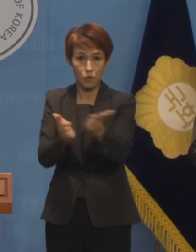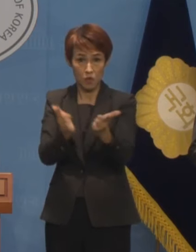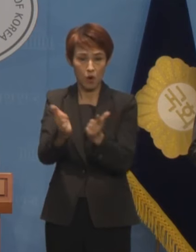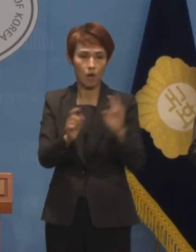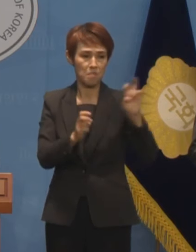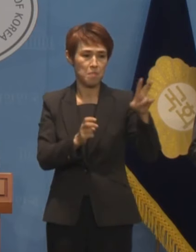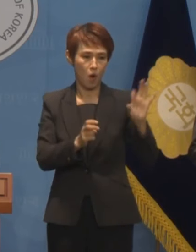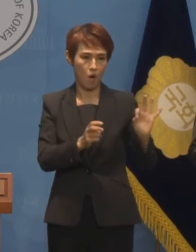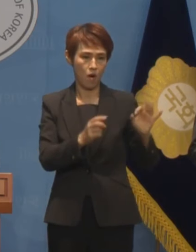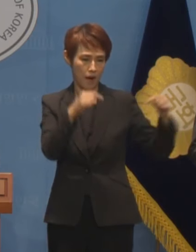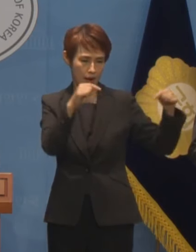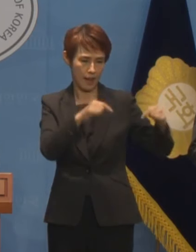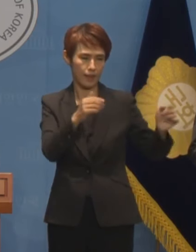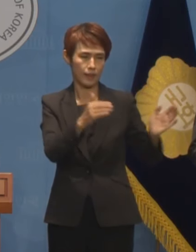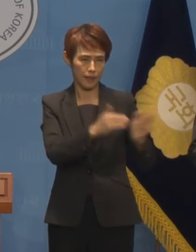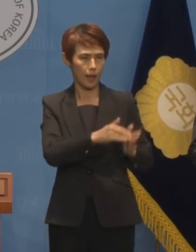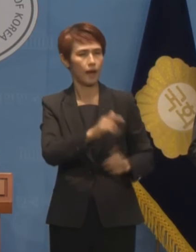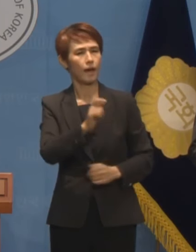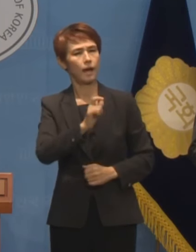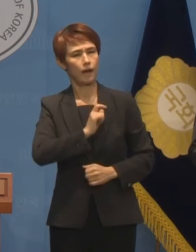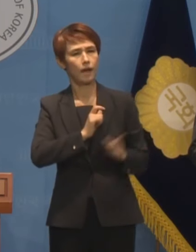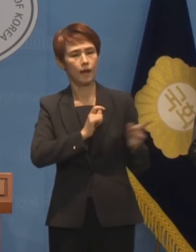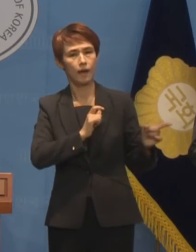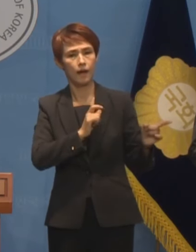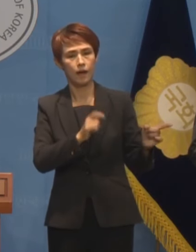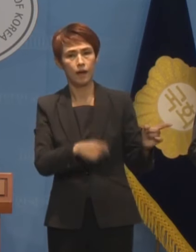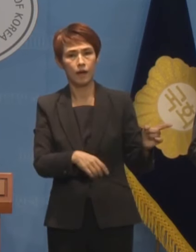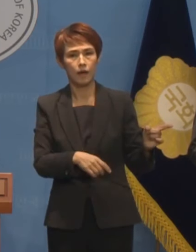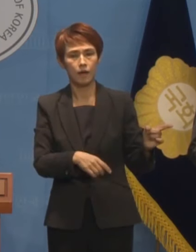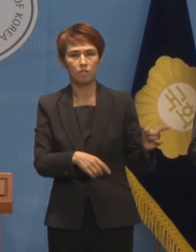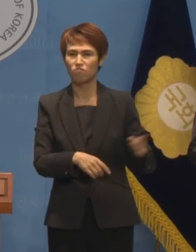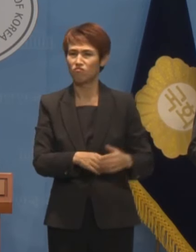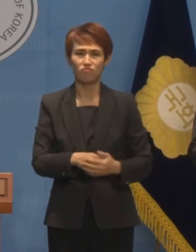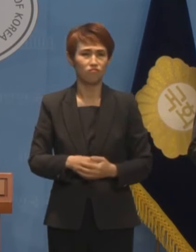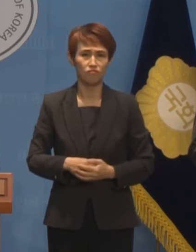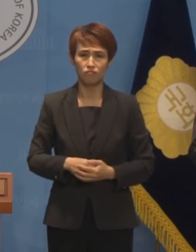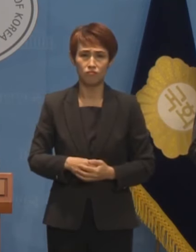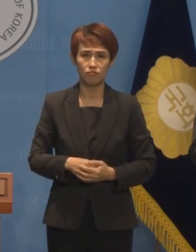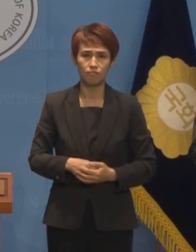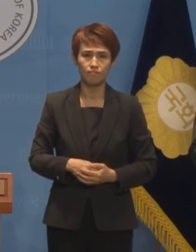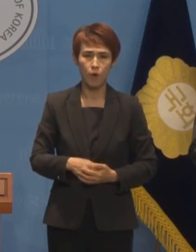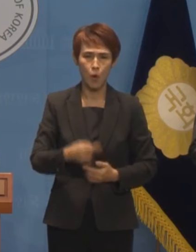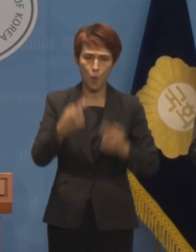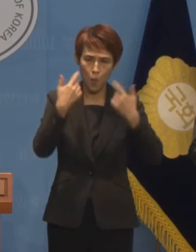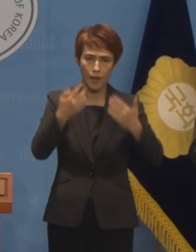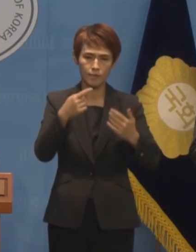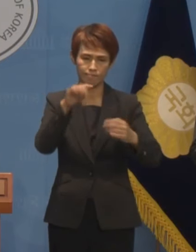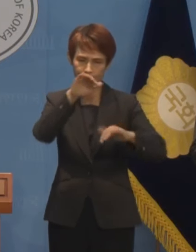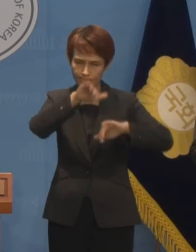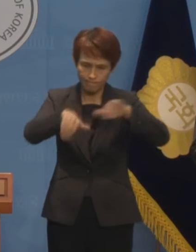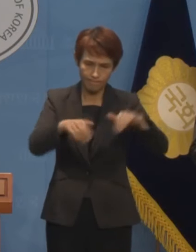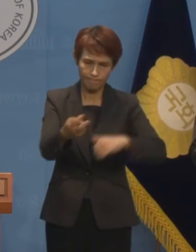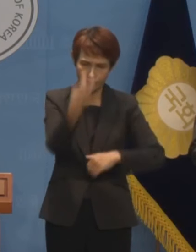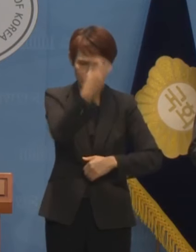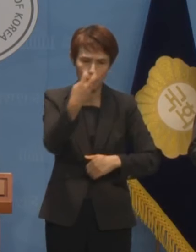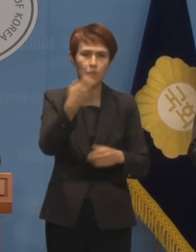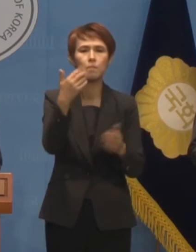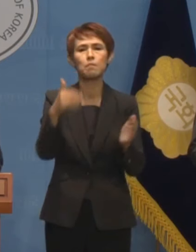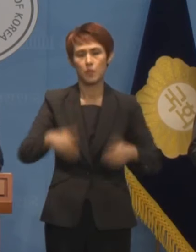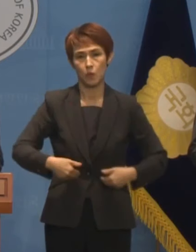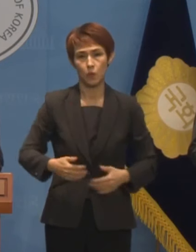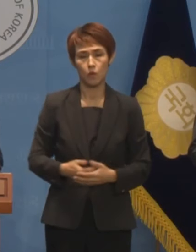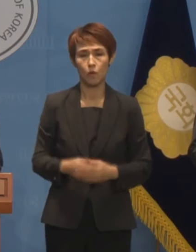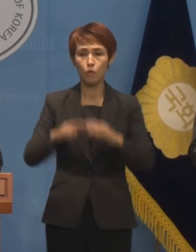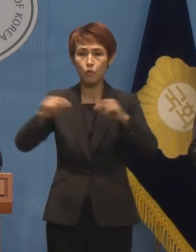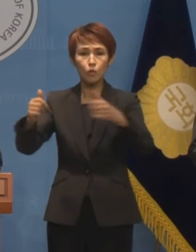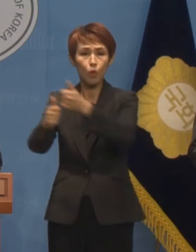함께 협의했다는 의혹도 제기됐는데 명명백백히 밝혀져야 합니다. 아울러 외국토부는